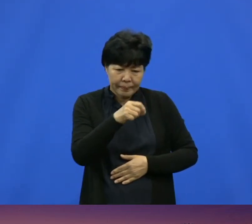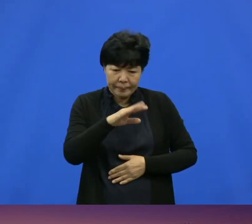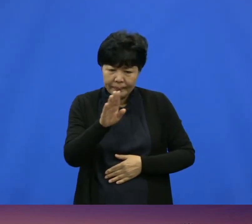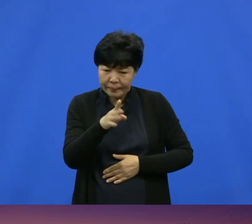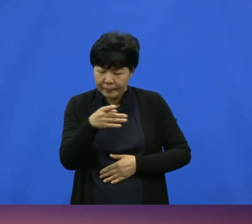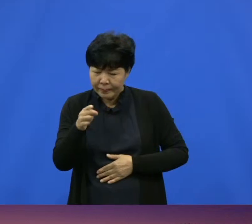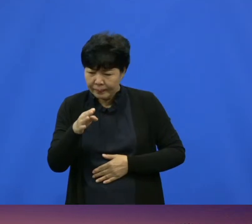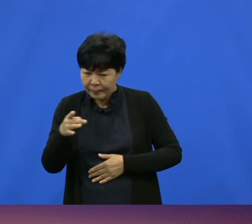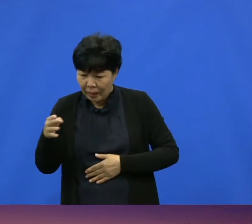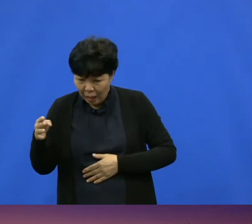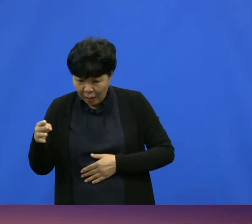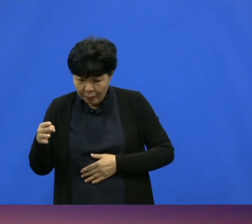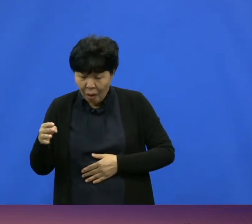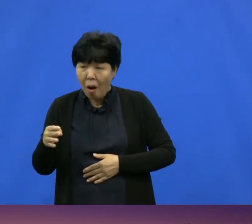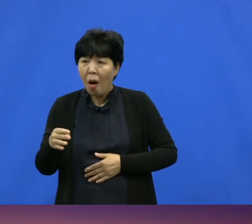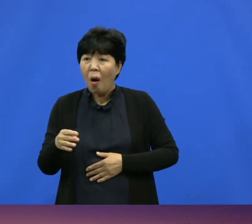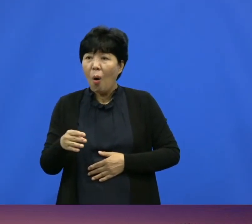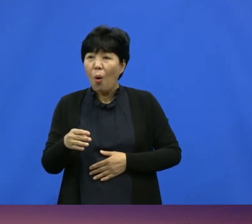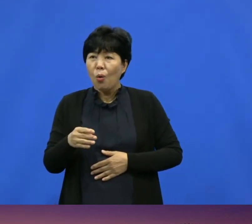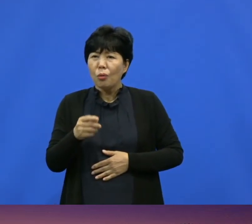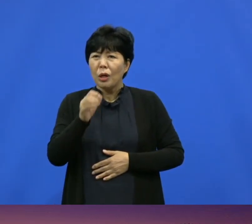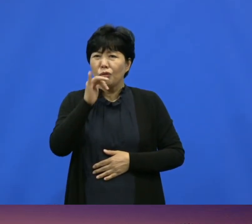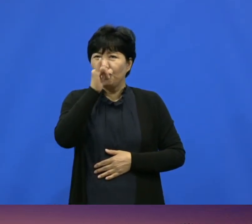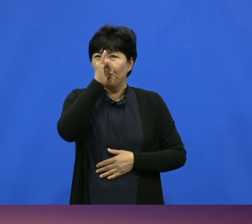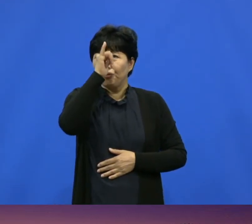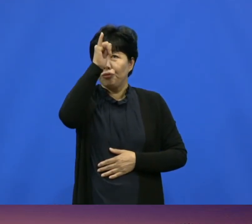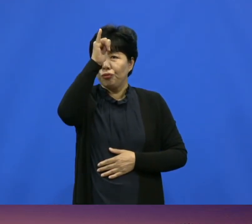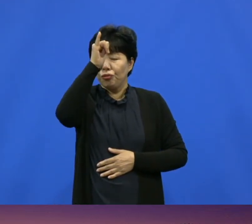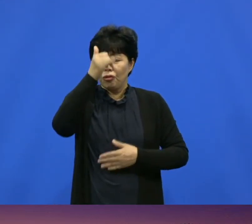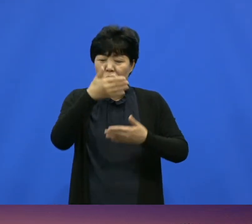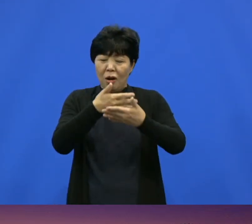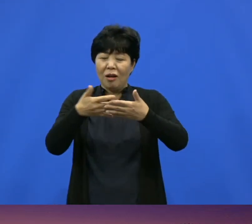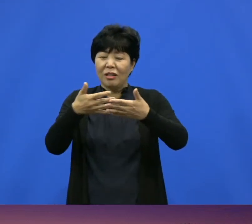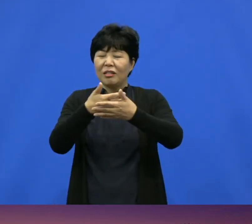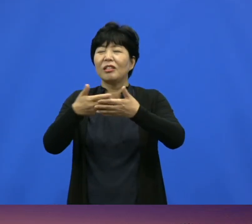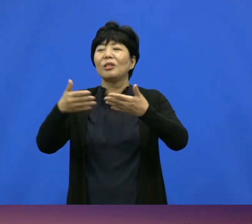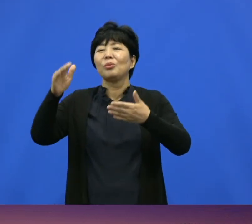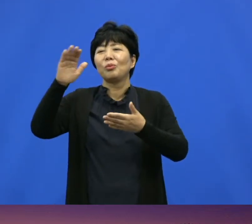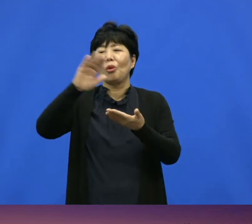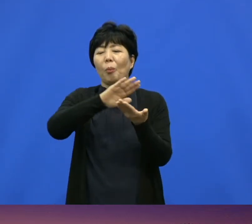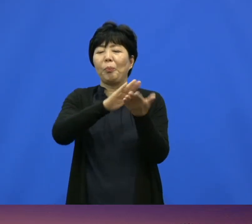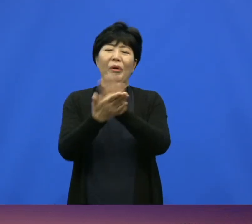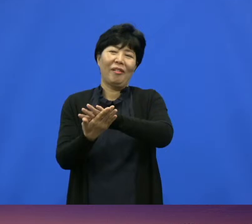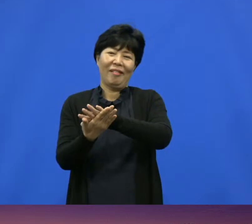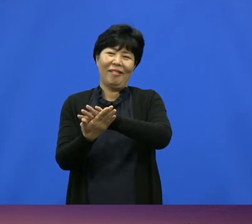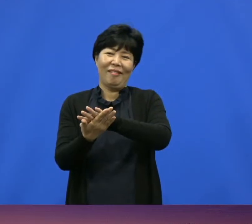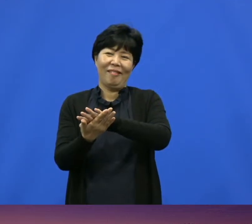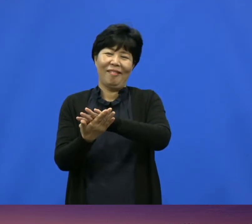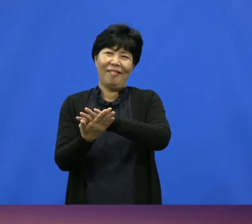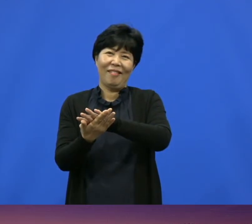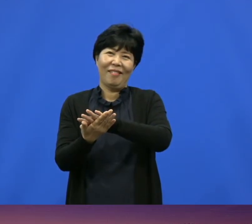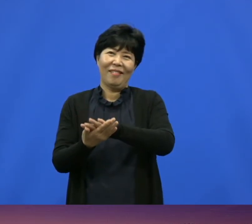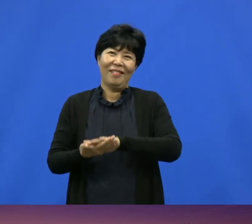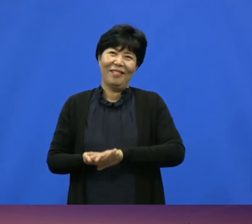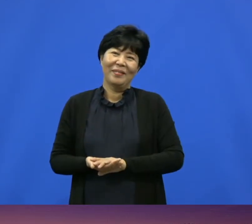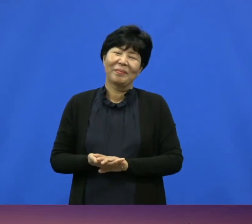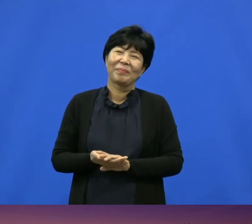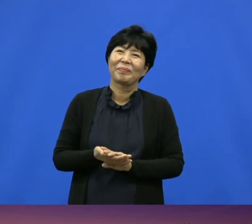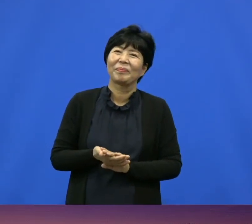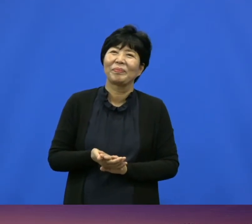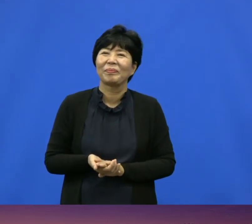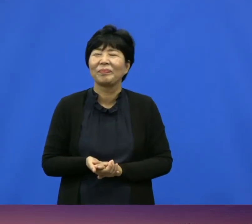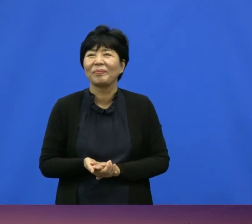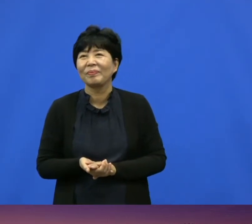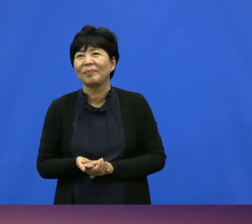너무 놀라운 거예요. 대가 누가 마무리 짓느냐가 중요해요. 별거 아닌 것 같은데 쓱 했는데 그 졸작이 글작이